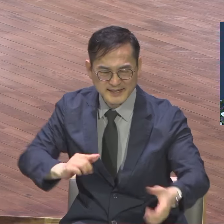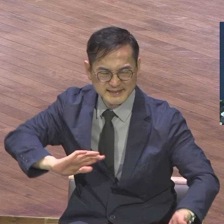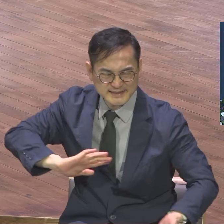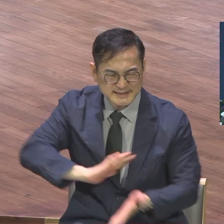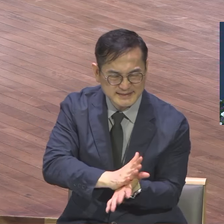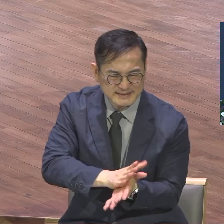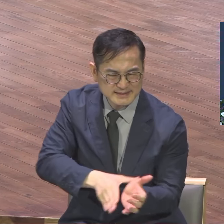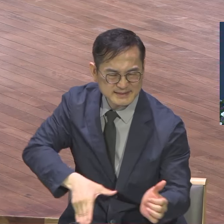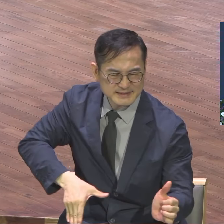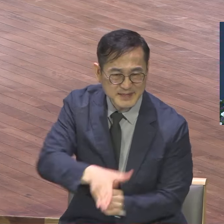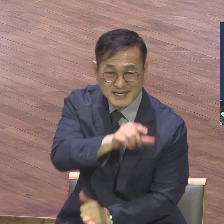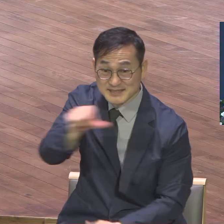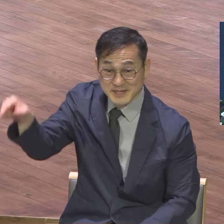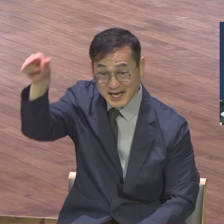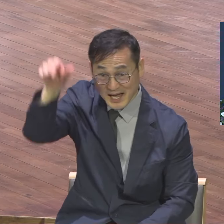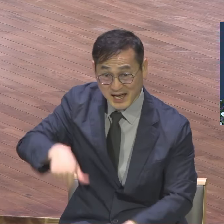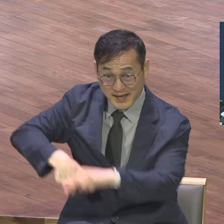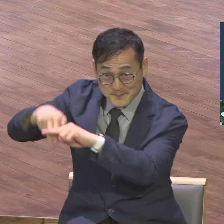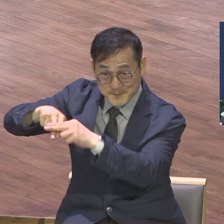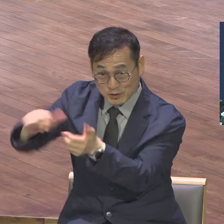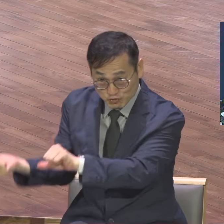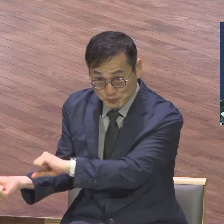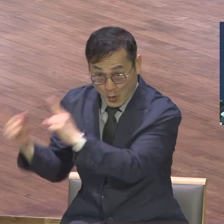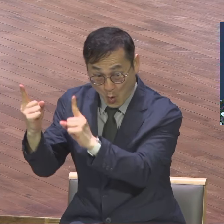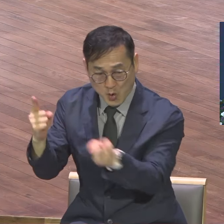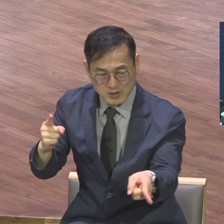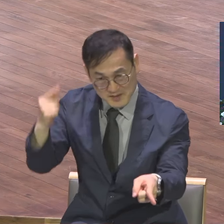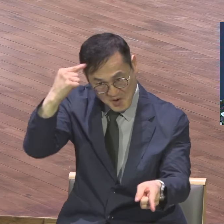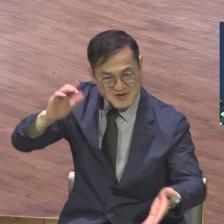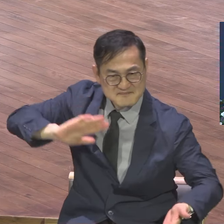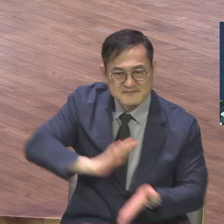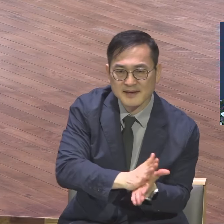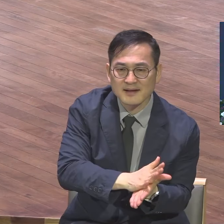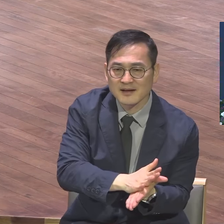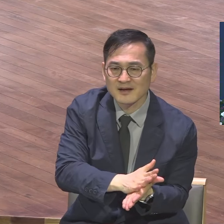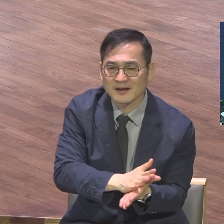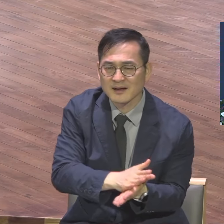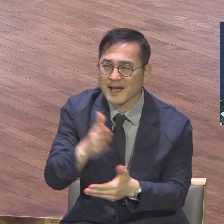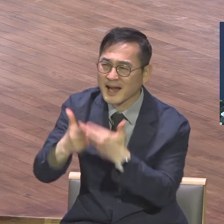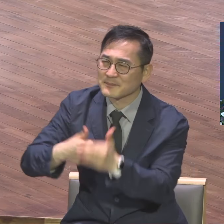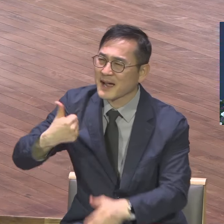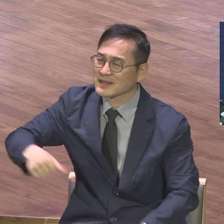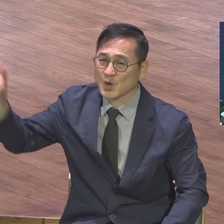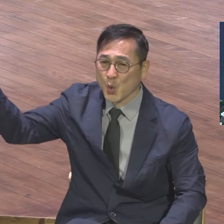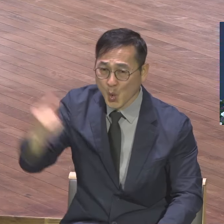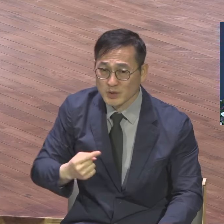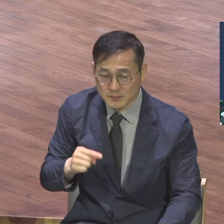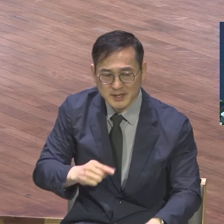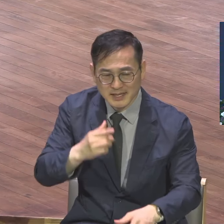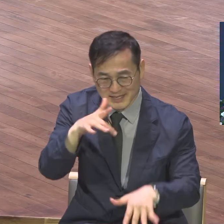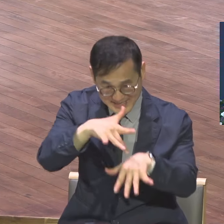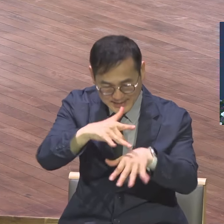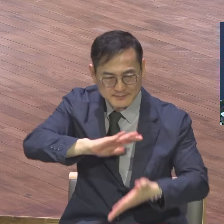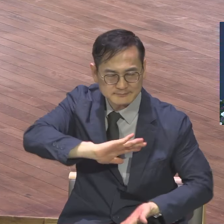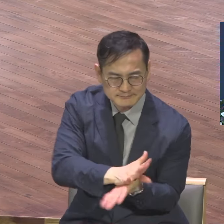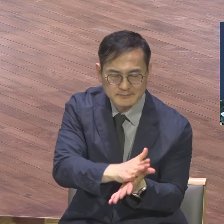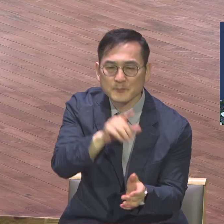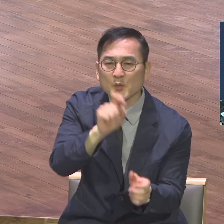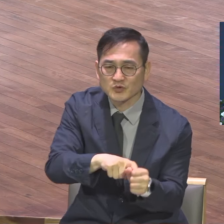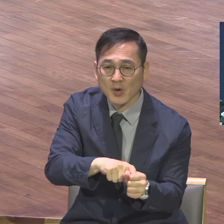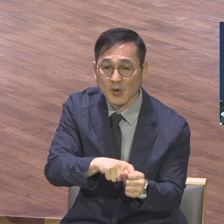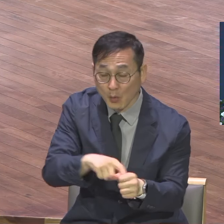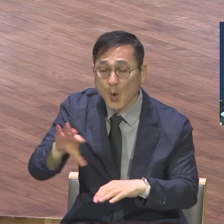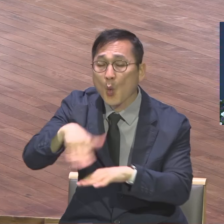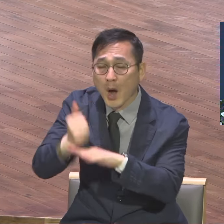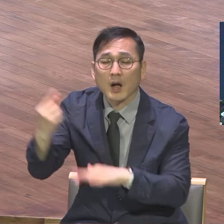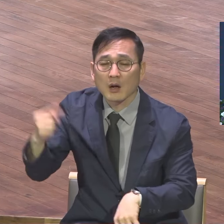팍 십자가로 박살내 버렸다. 그 머리를 깨뜨려 버렸다. 하나님 아들이 오신 것은 마귀를 내려 오셨느니라.